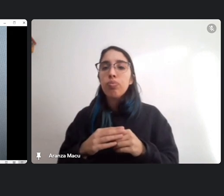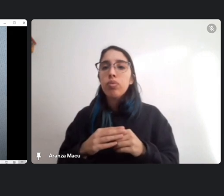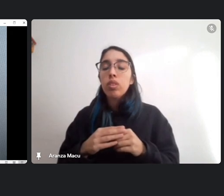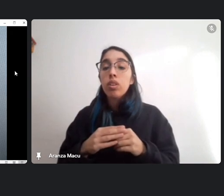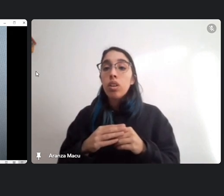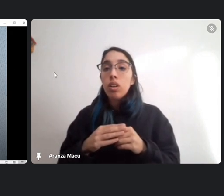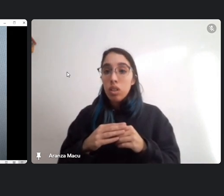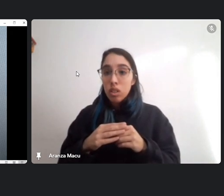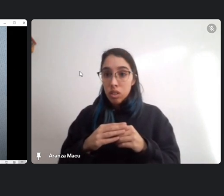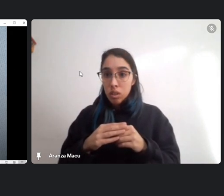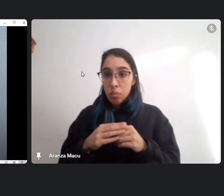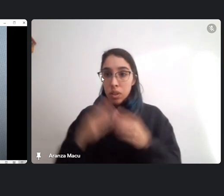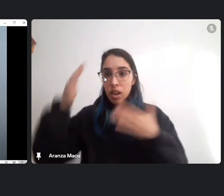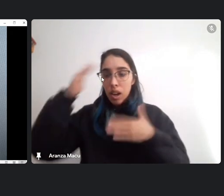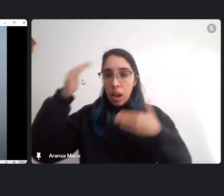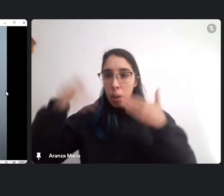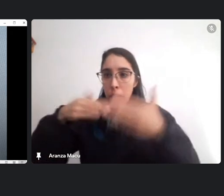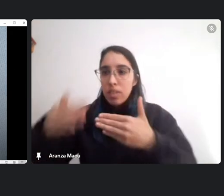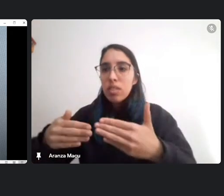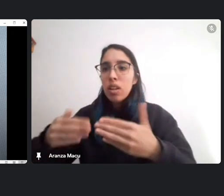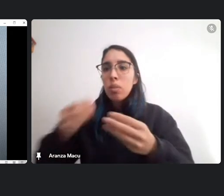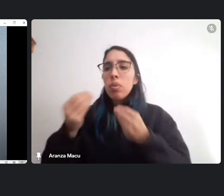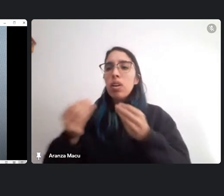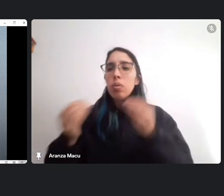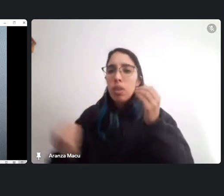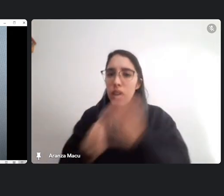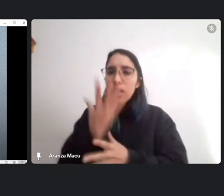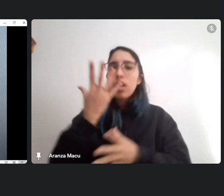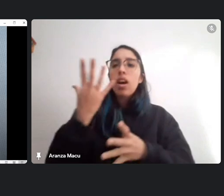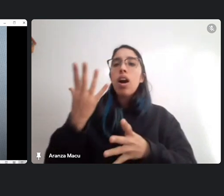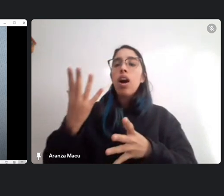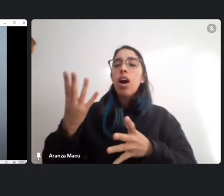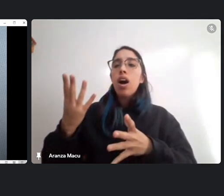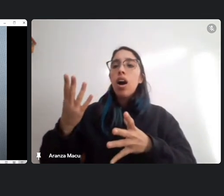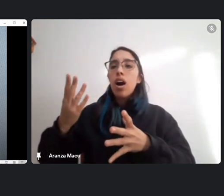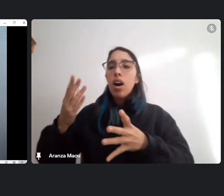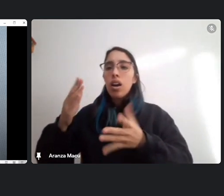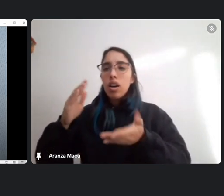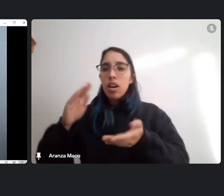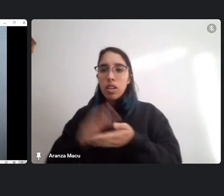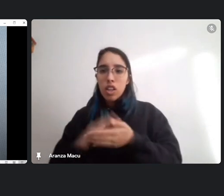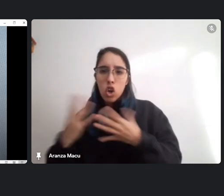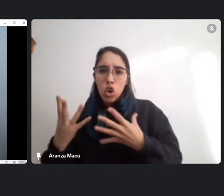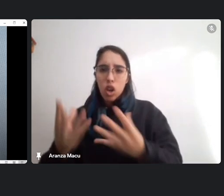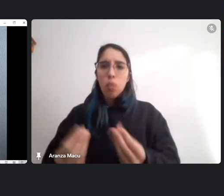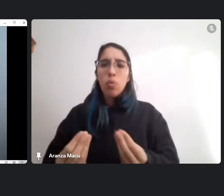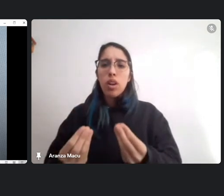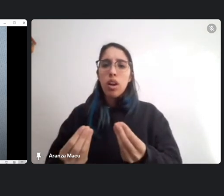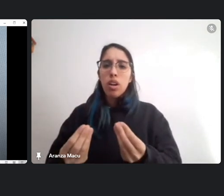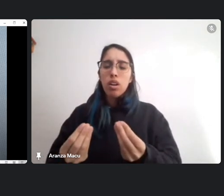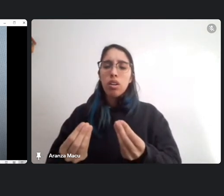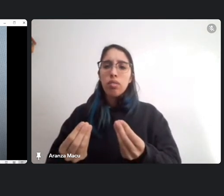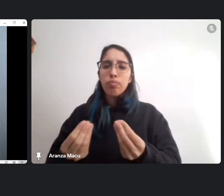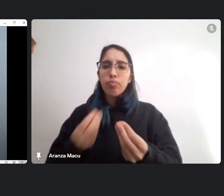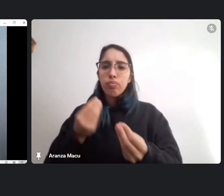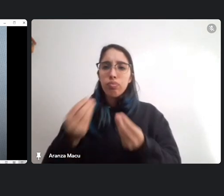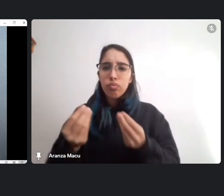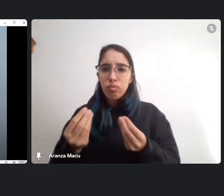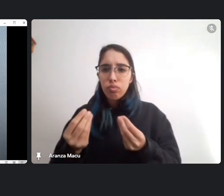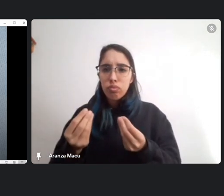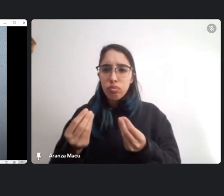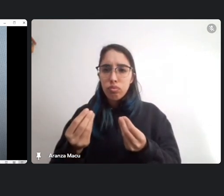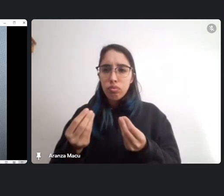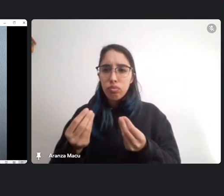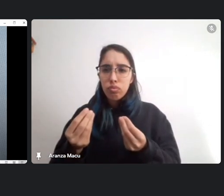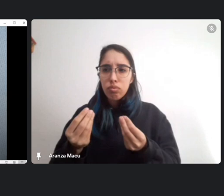para crear, innovar y colaborar a través independiente, así como aprendizaje guiado. Ahí sería todo